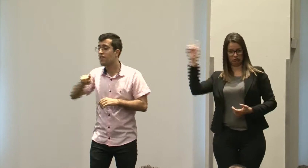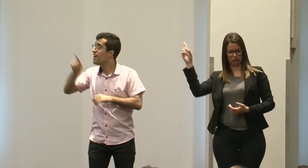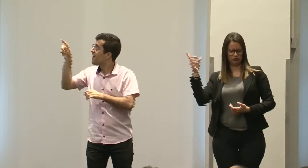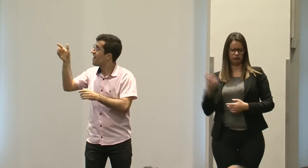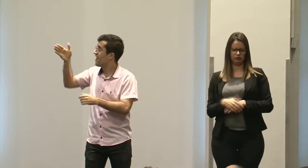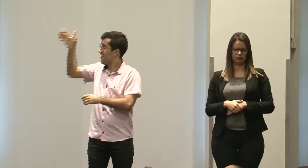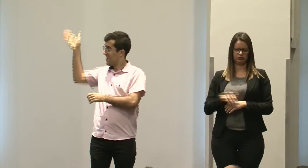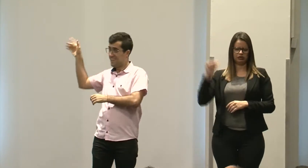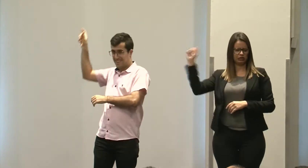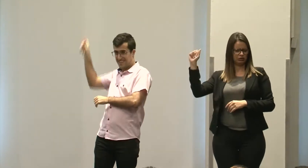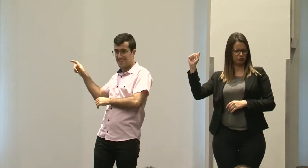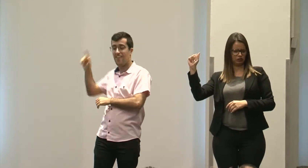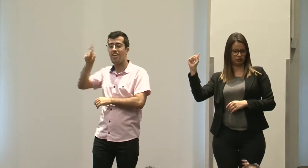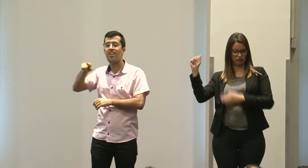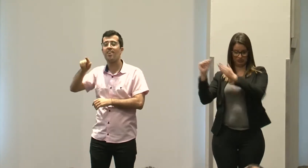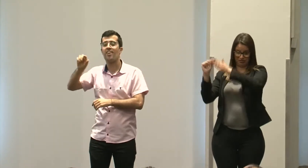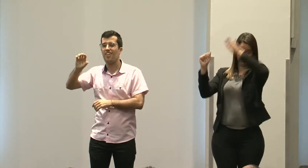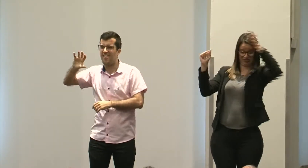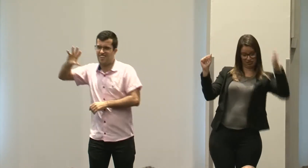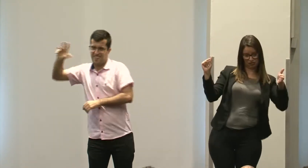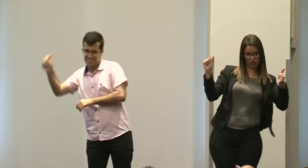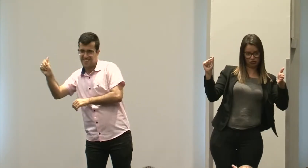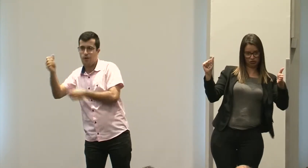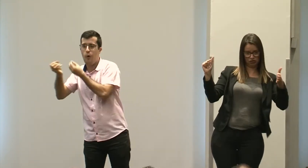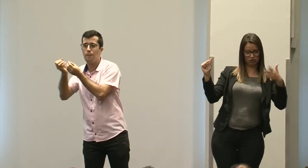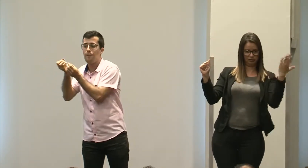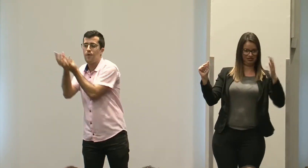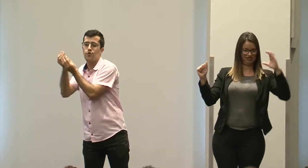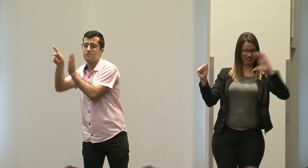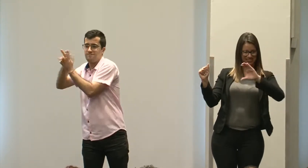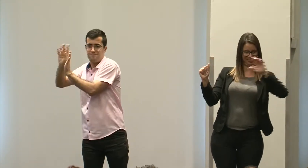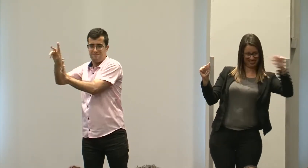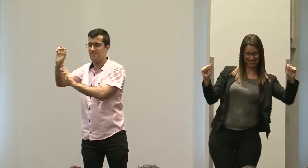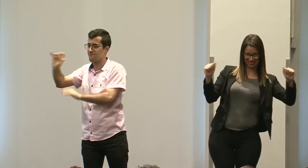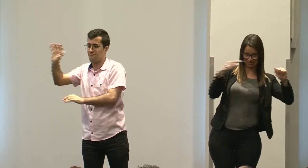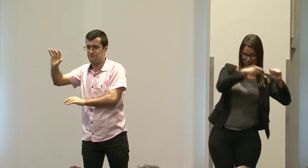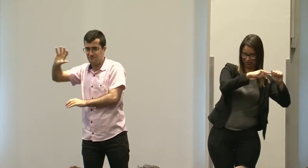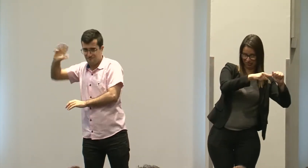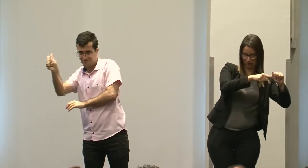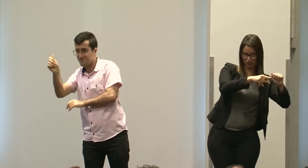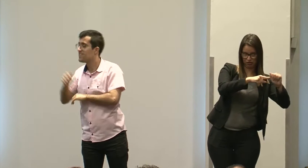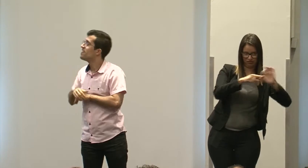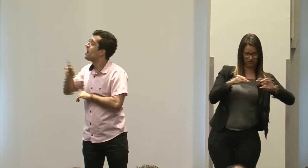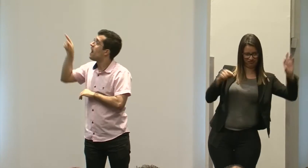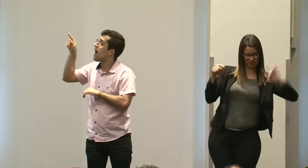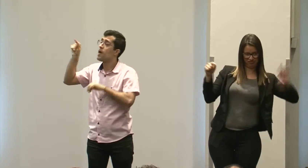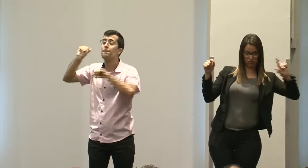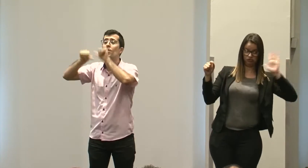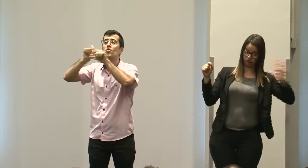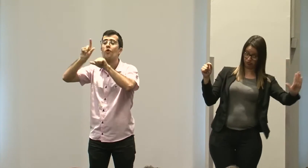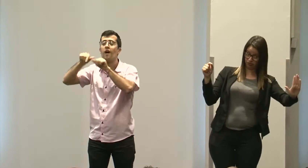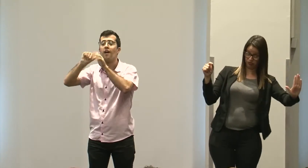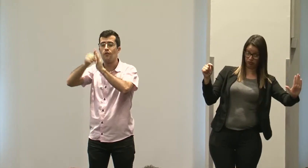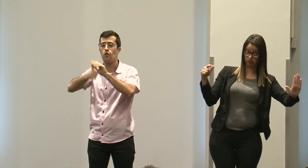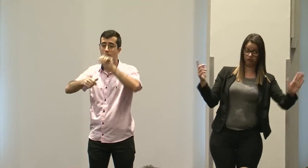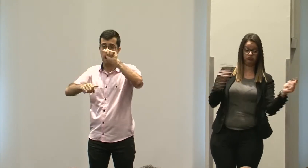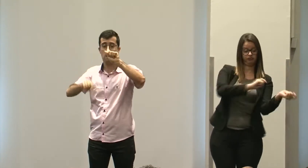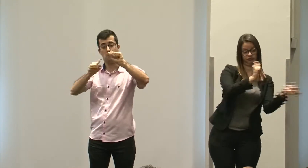É a forma canônica do alfabeto manual. E do lado direito, nós temos a adaptação fonológica.